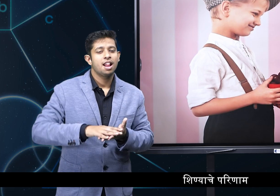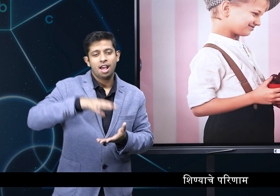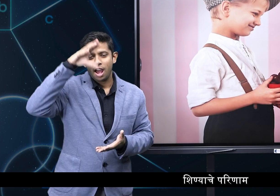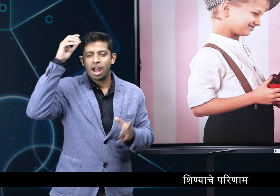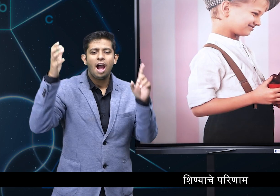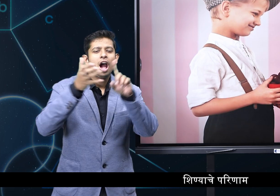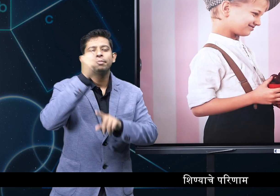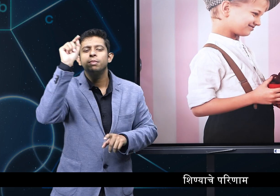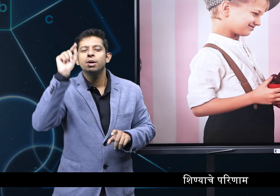शिकण्याचे परिणाम.